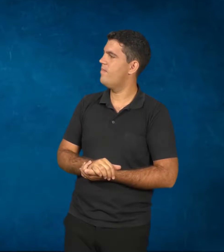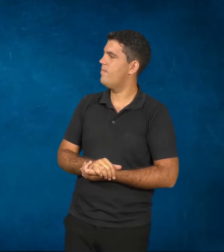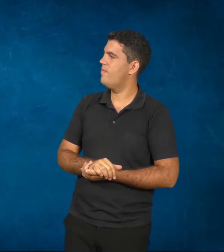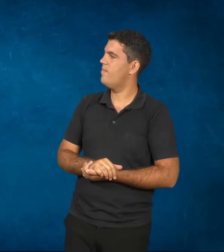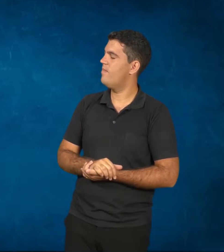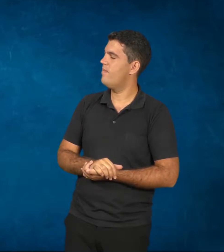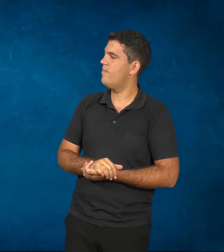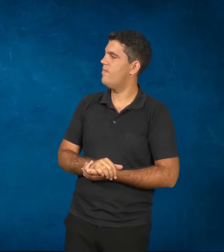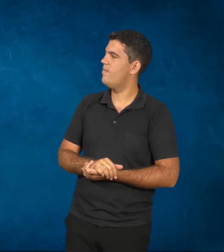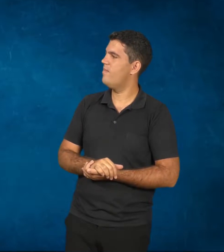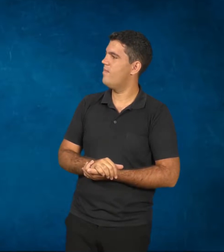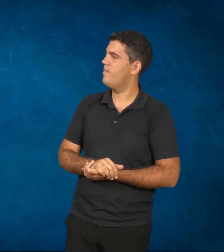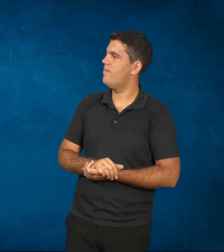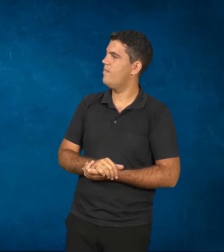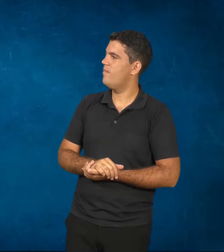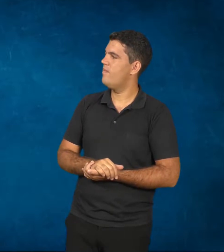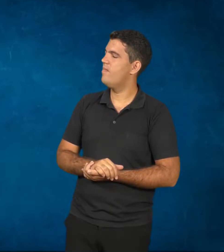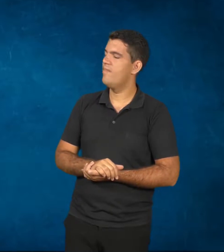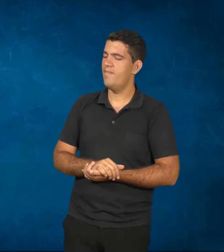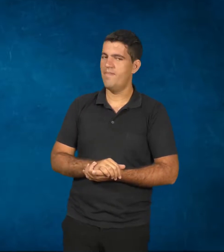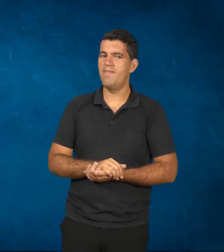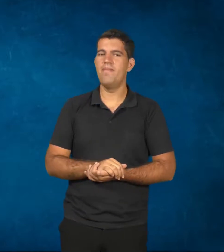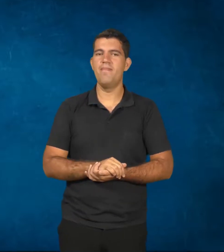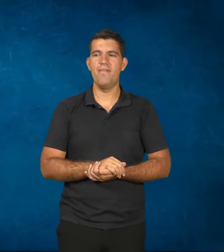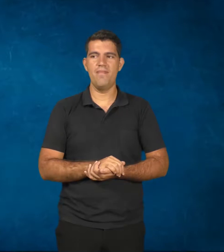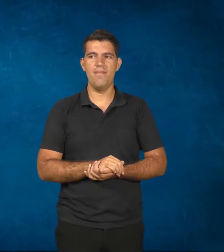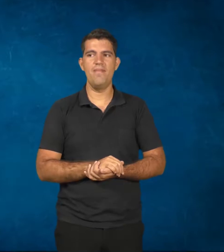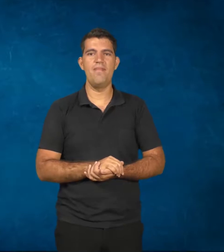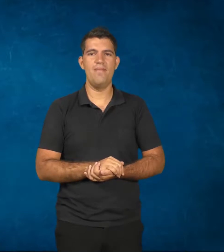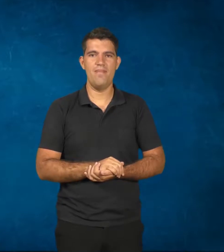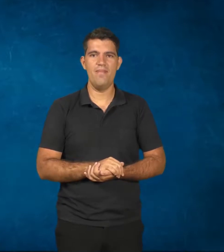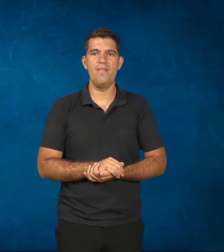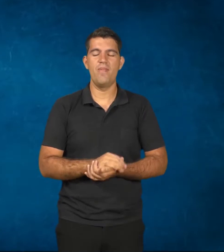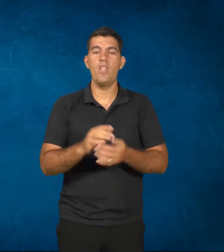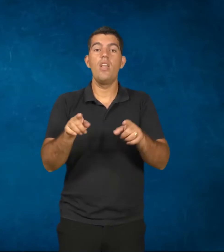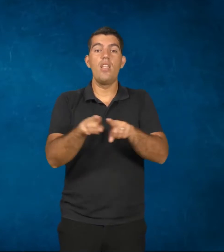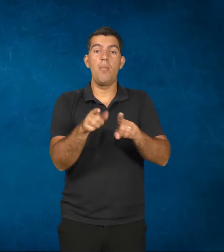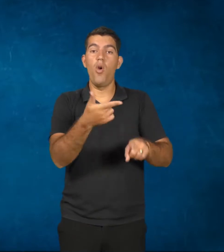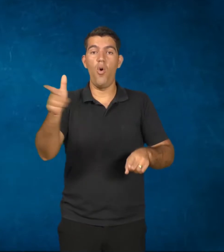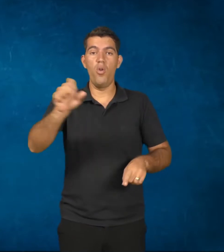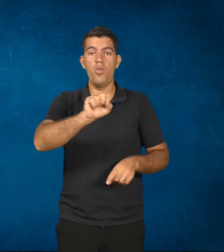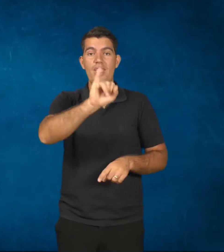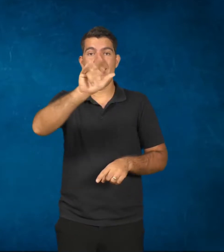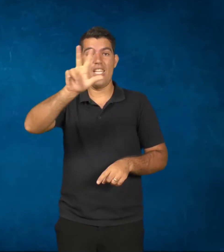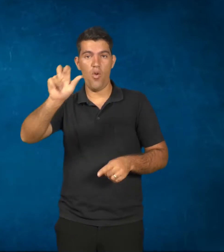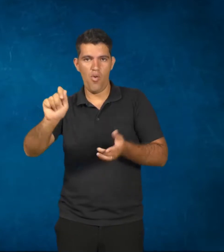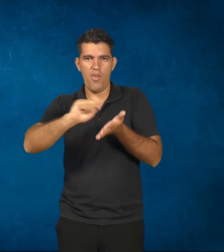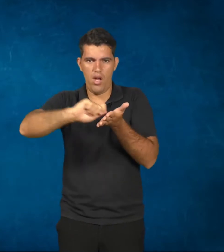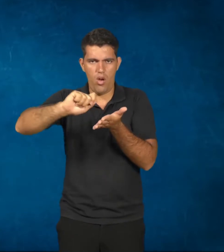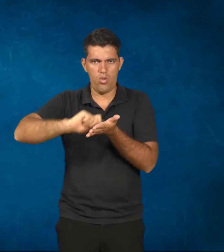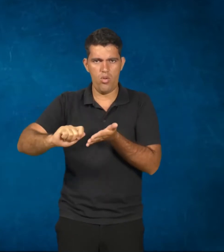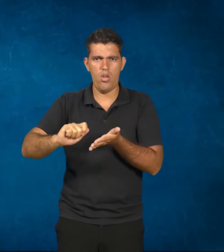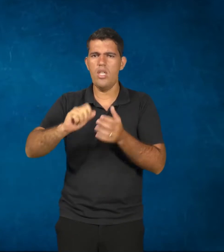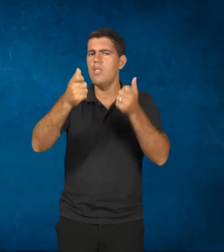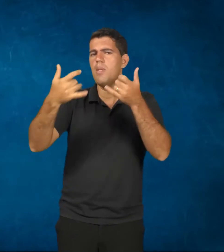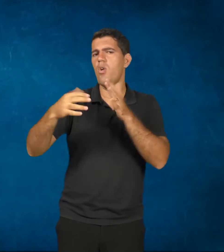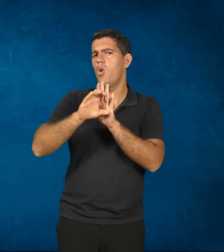para a construção de identidades sociais e culturais. Silva diz que currículo é lugar,